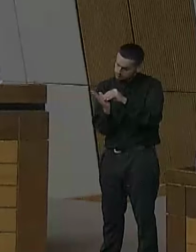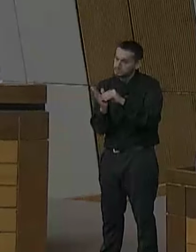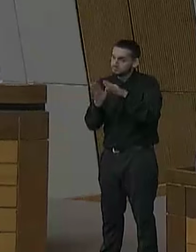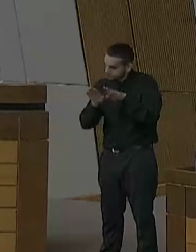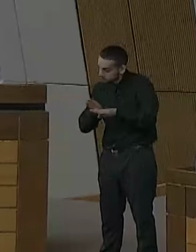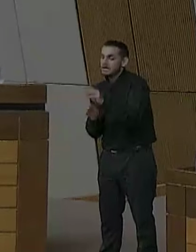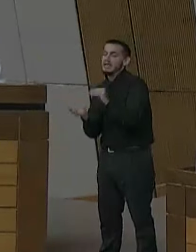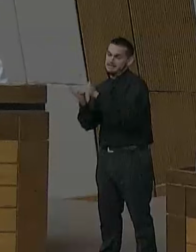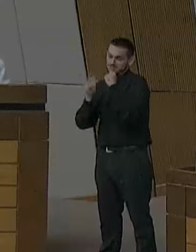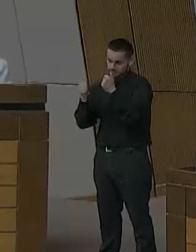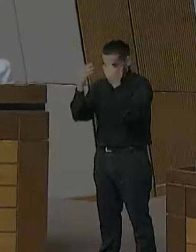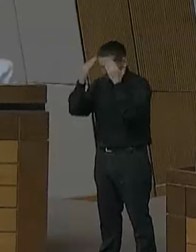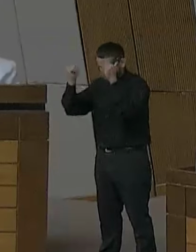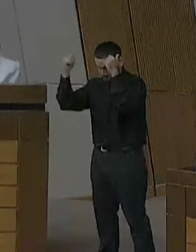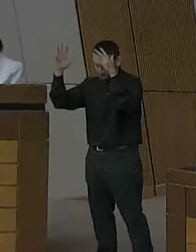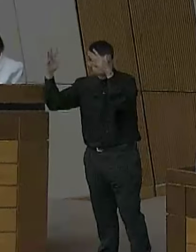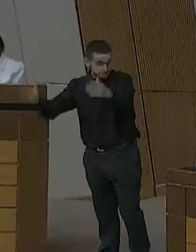¿sí?